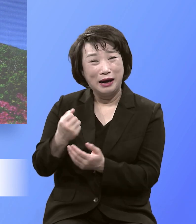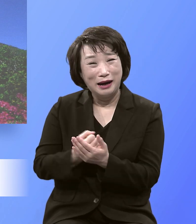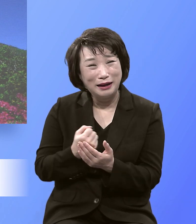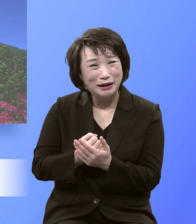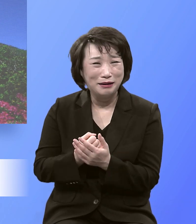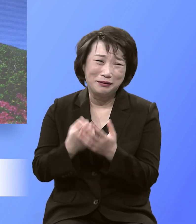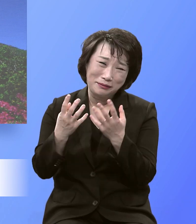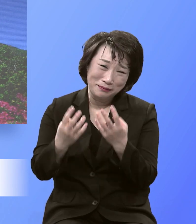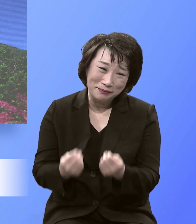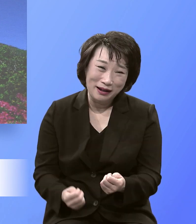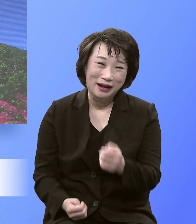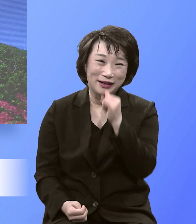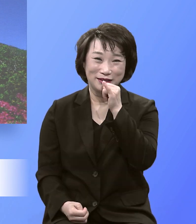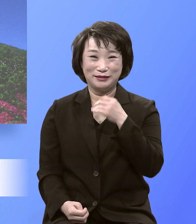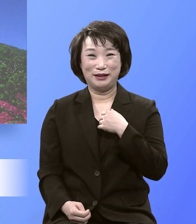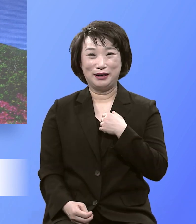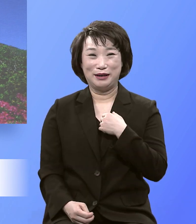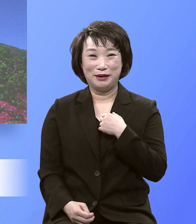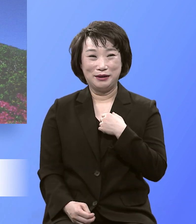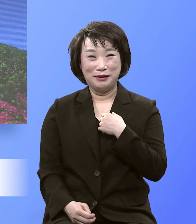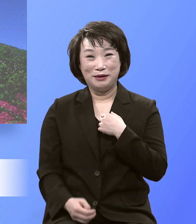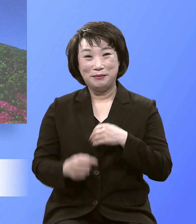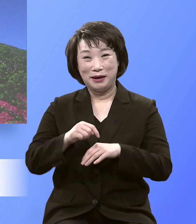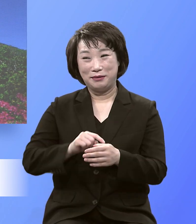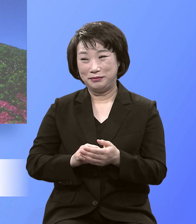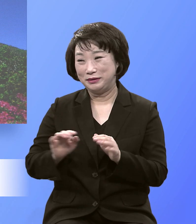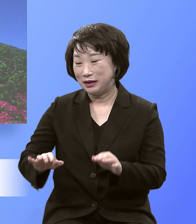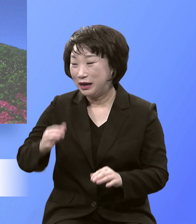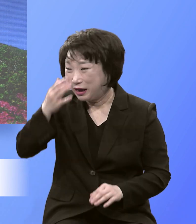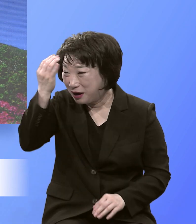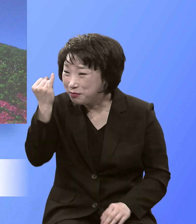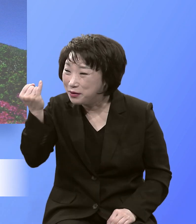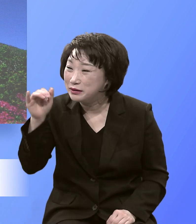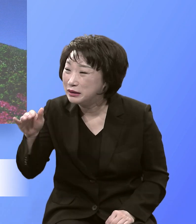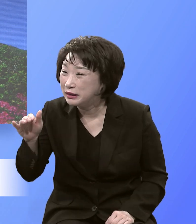안타까기가 너무 안타까워. 할머니